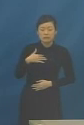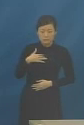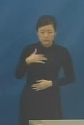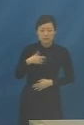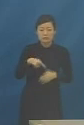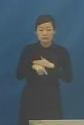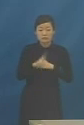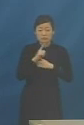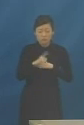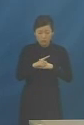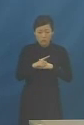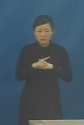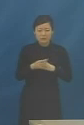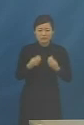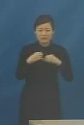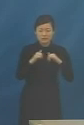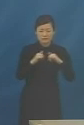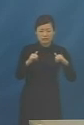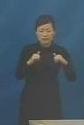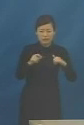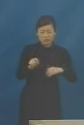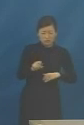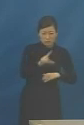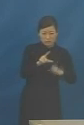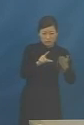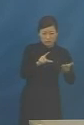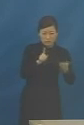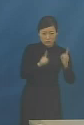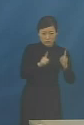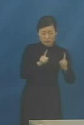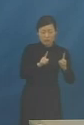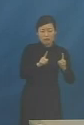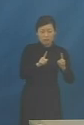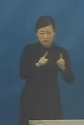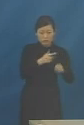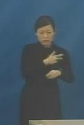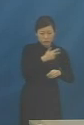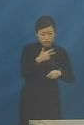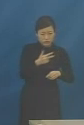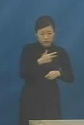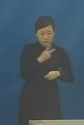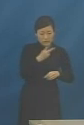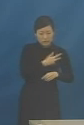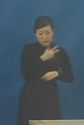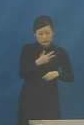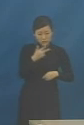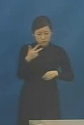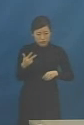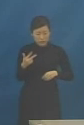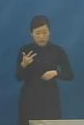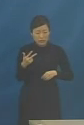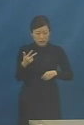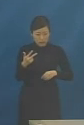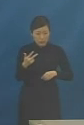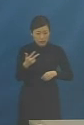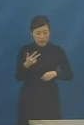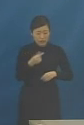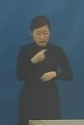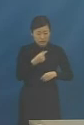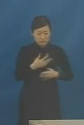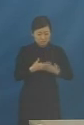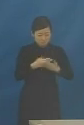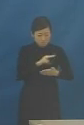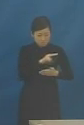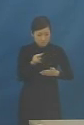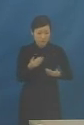感染者が増えるかどうかの傾向を1週間2週間3るっていうのがアップから出てくんですねa